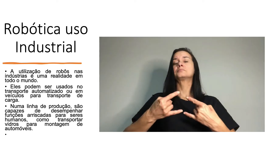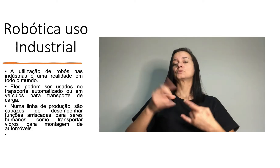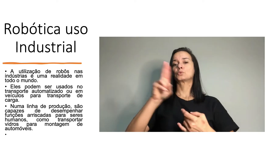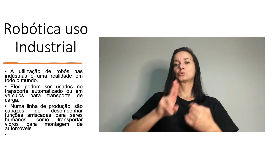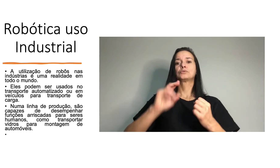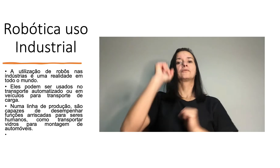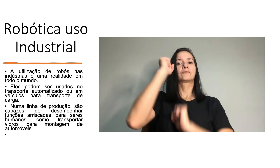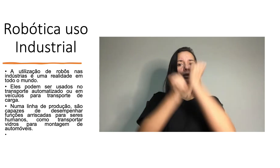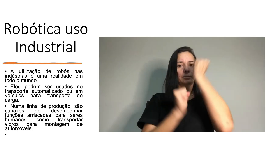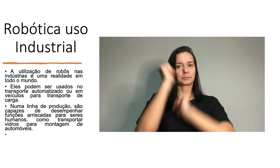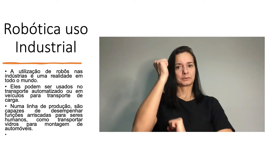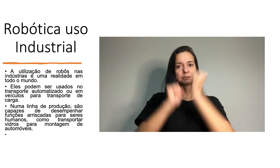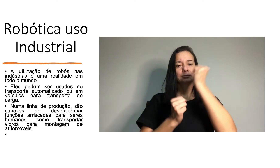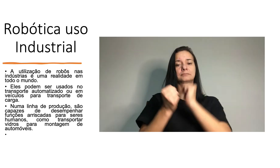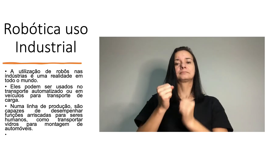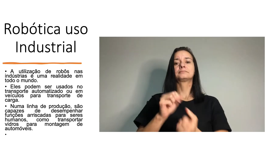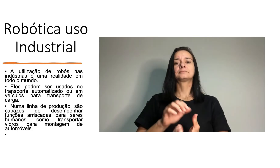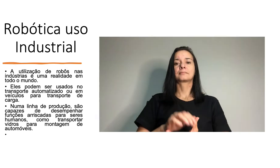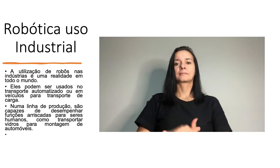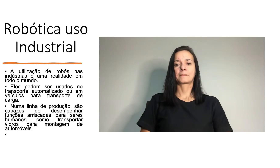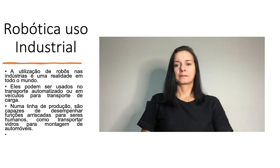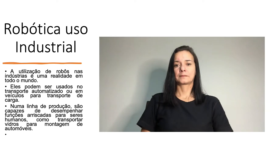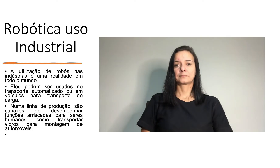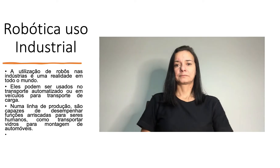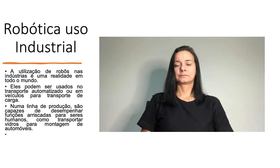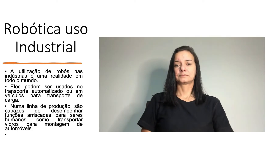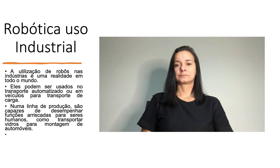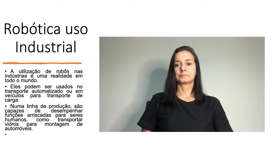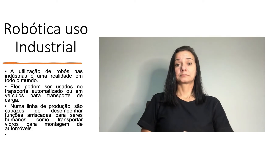A utilização de robôs na indústria